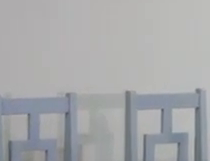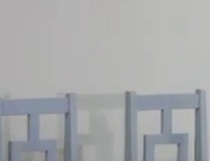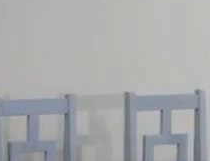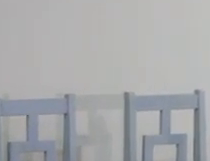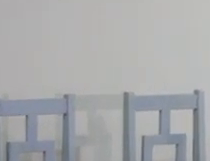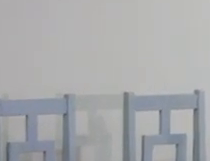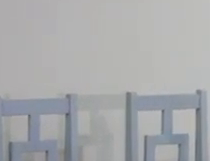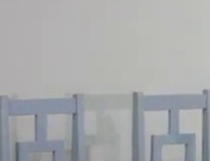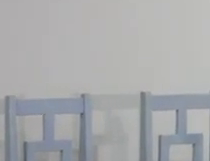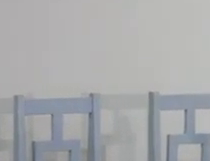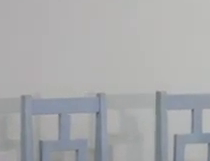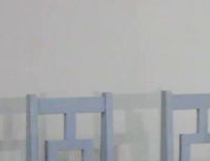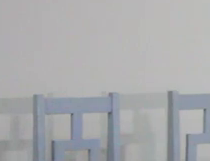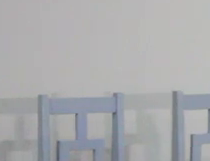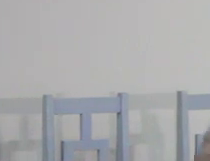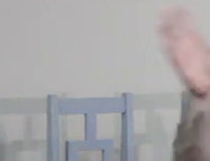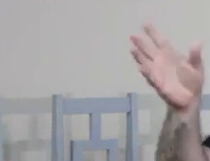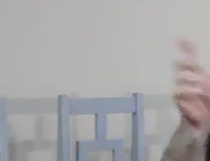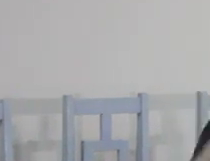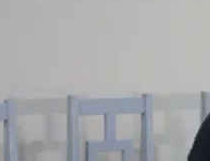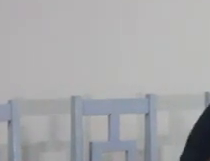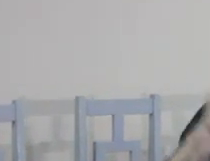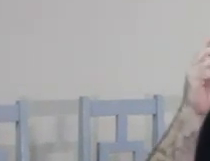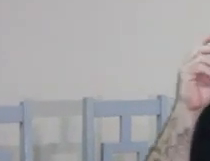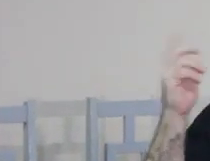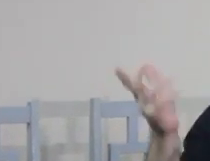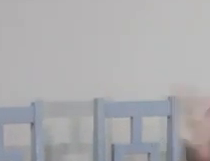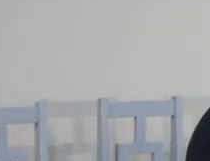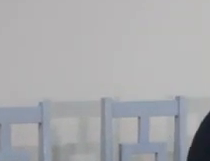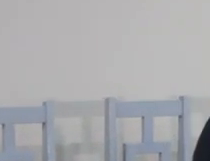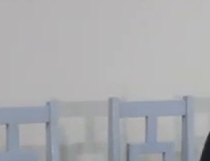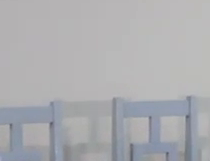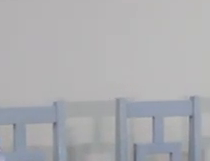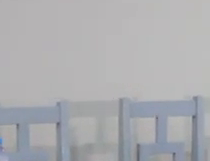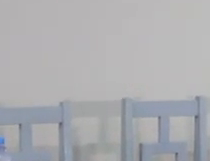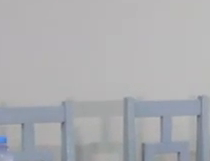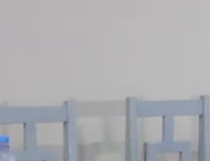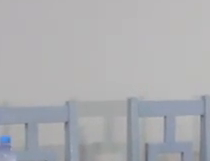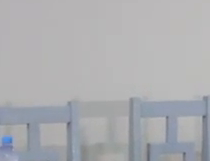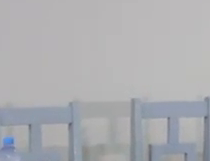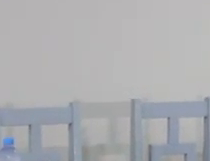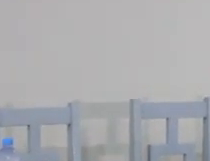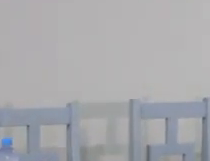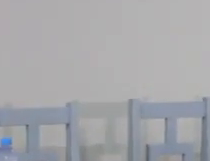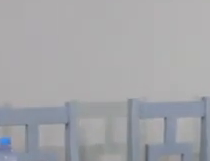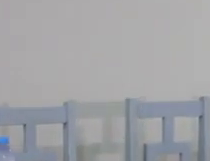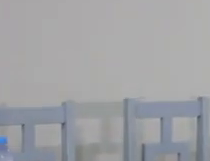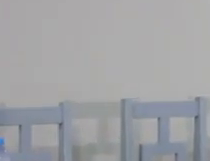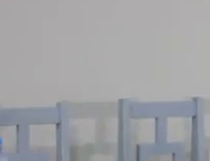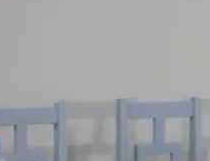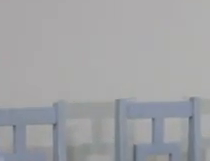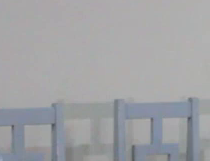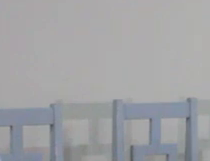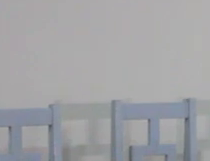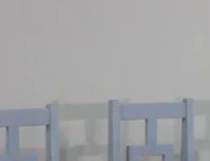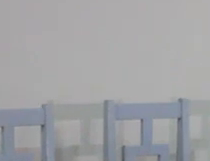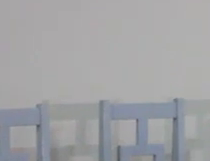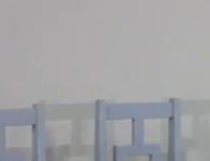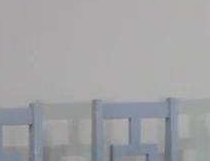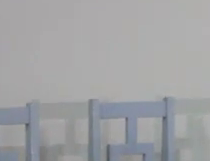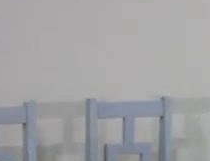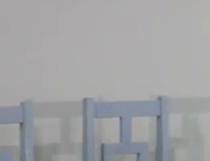do Paraná, eu estive aqui na Casa Monsenhor Celso, fazendo uma